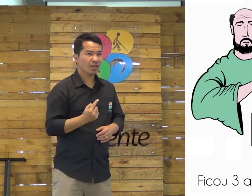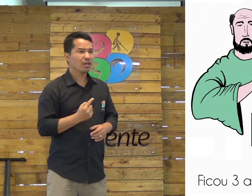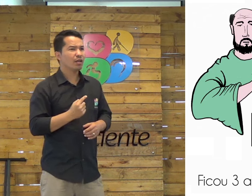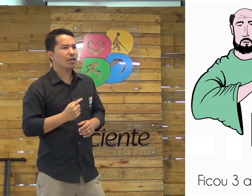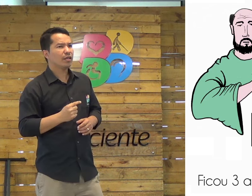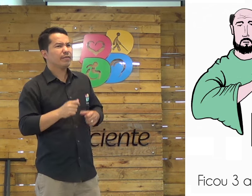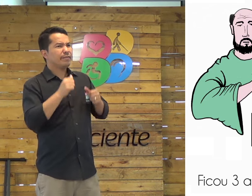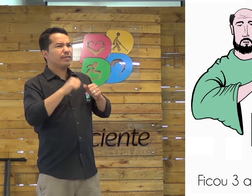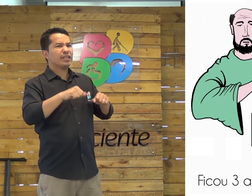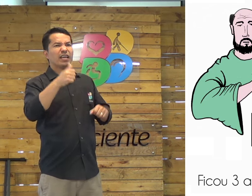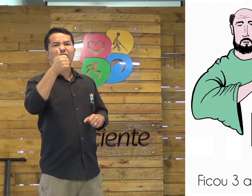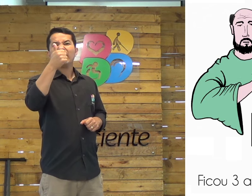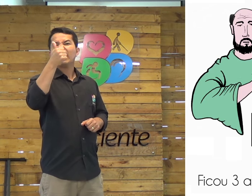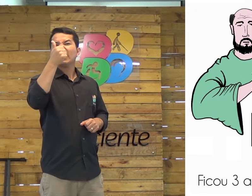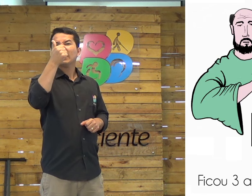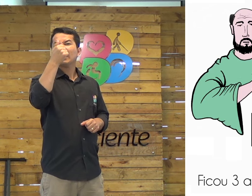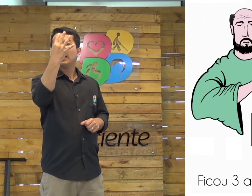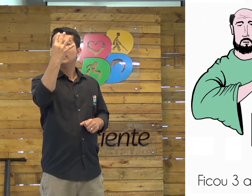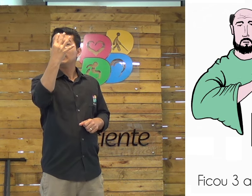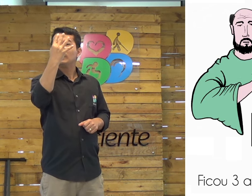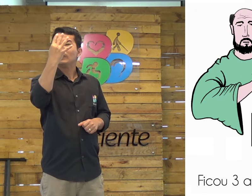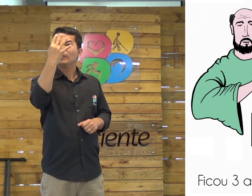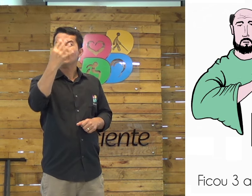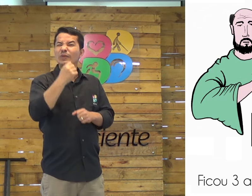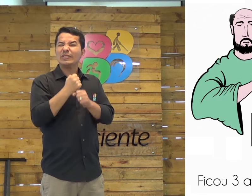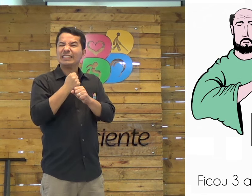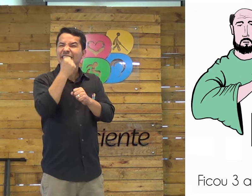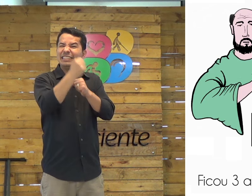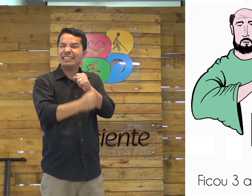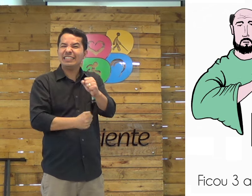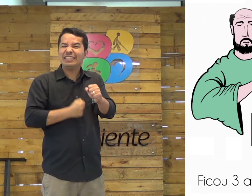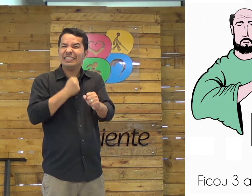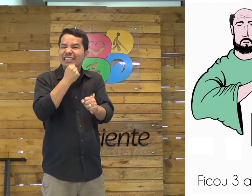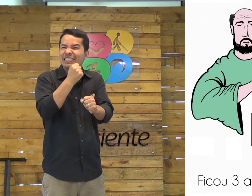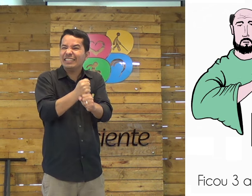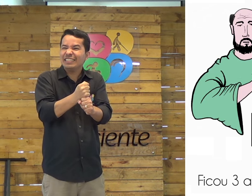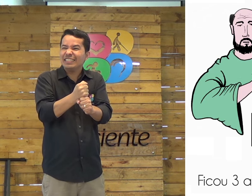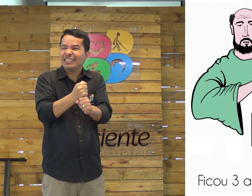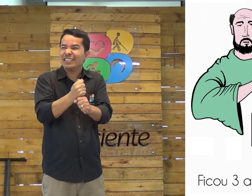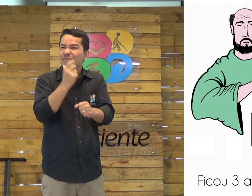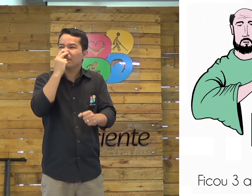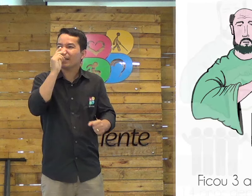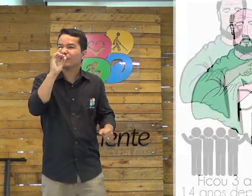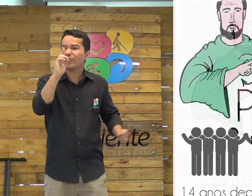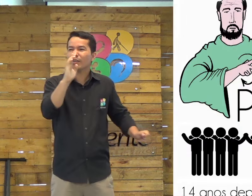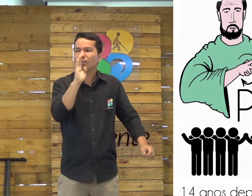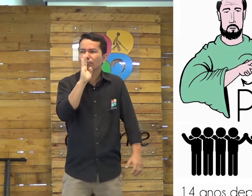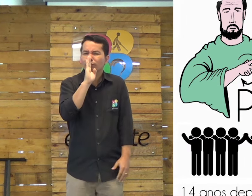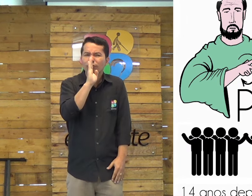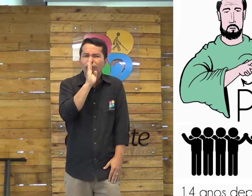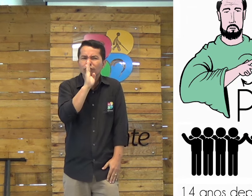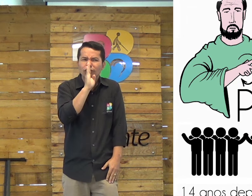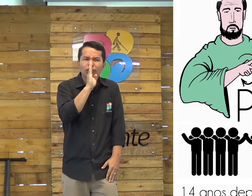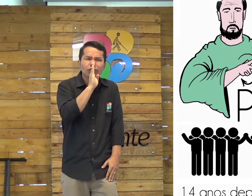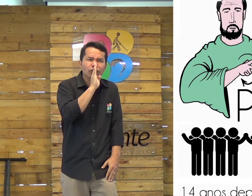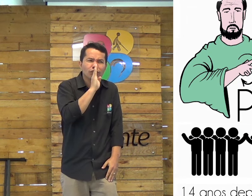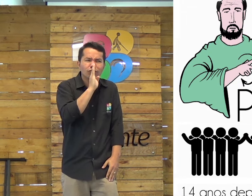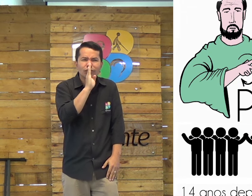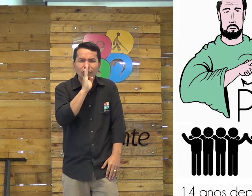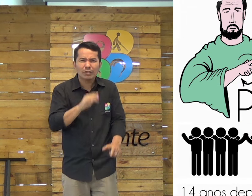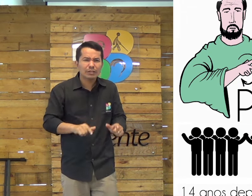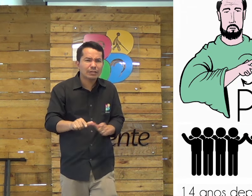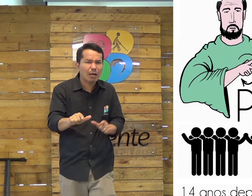E aí, depois do tempo do deserto, ele ficou 14 anos. Em